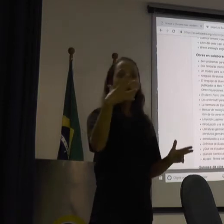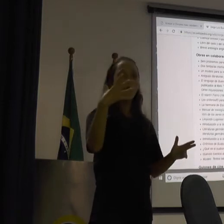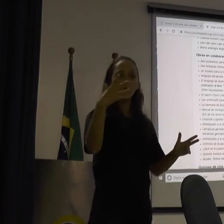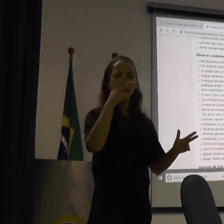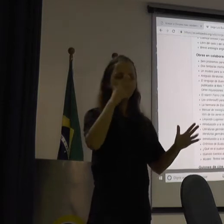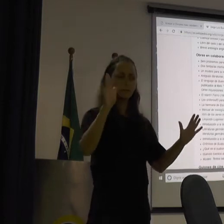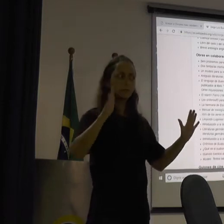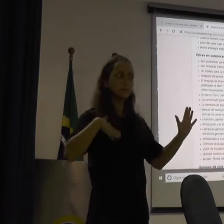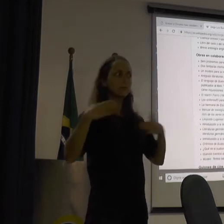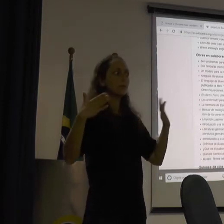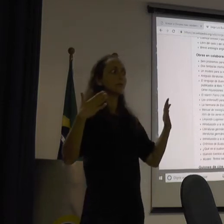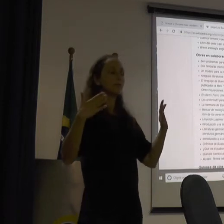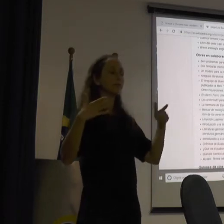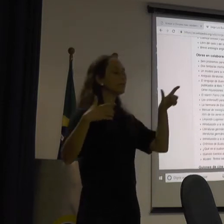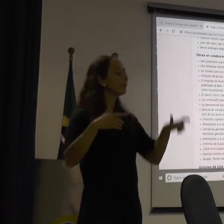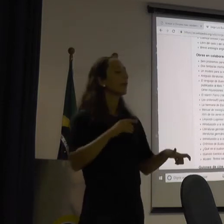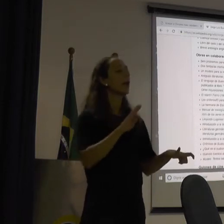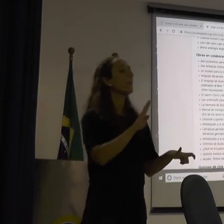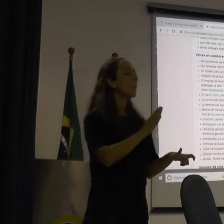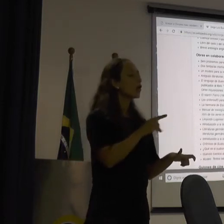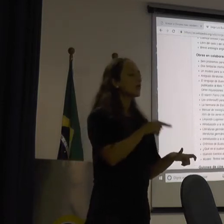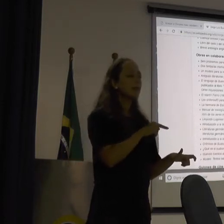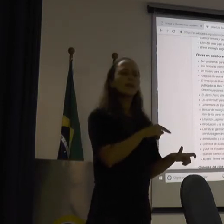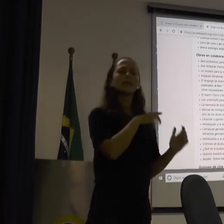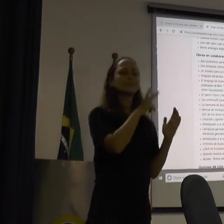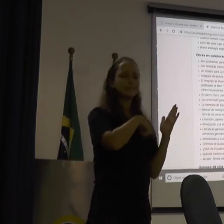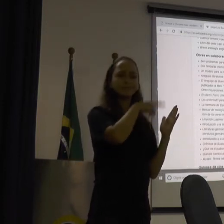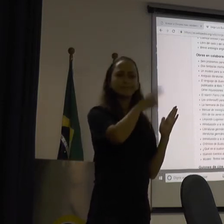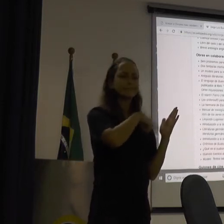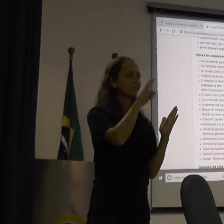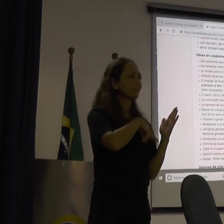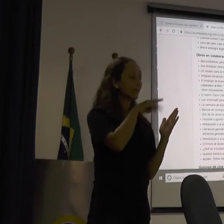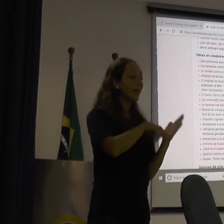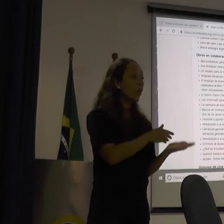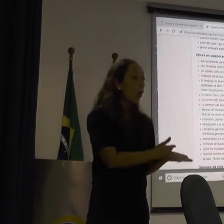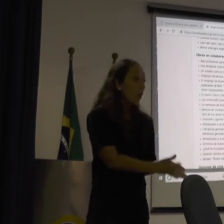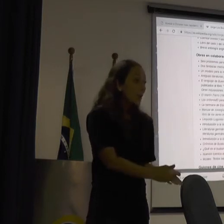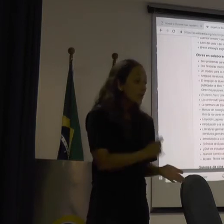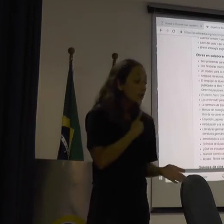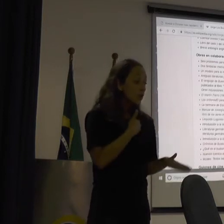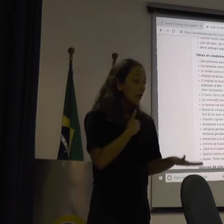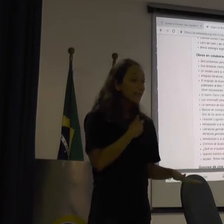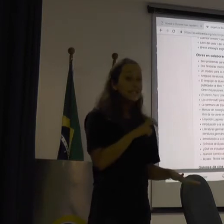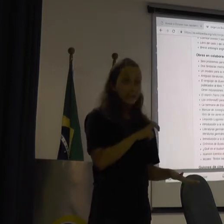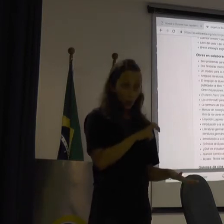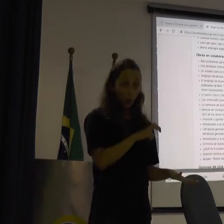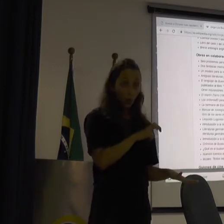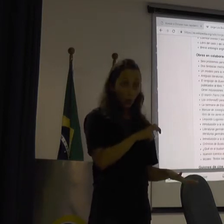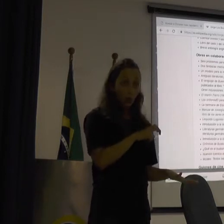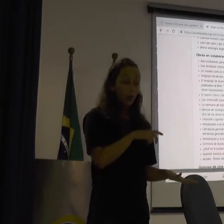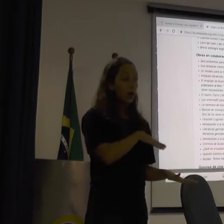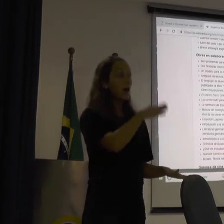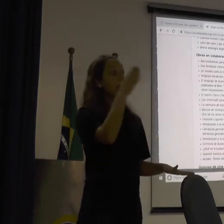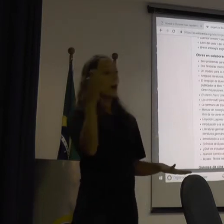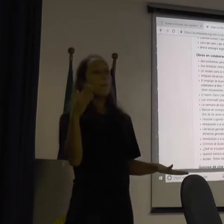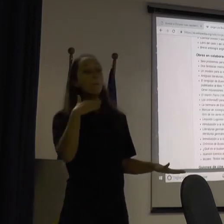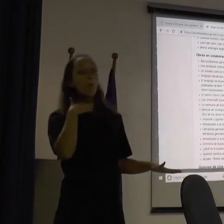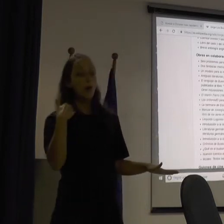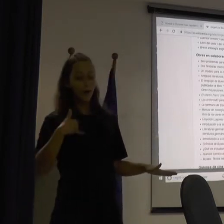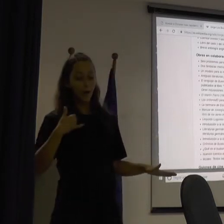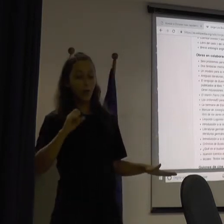simplesmente, como ele era um grande leitor, ele começou a ler aos 5 anos e ele morreu com 87, né?